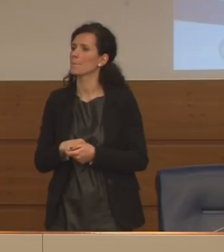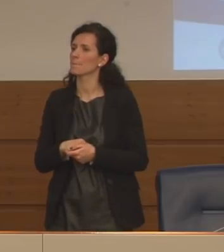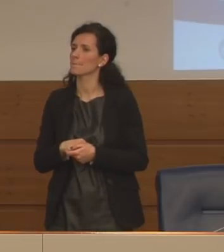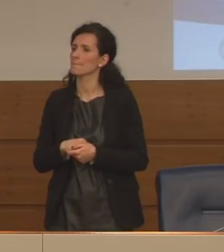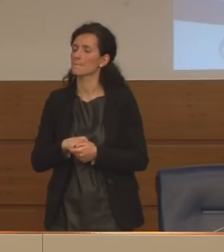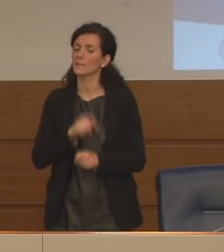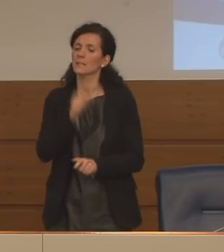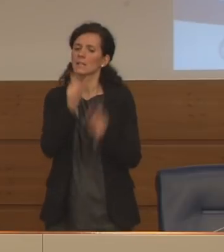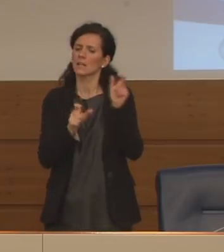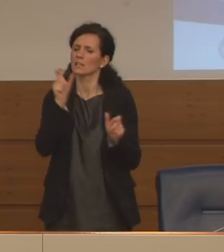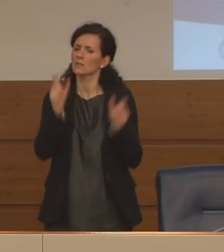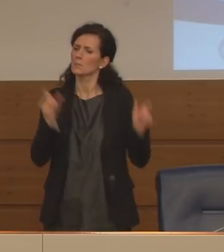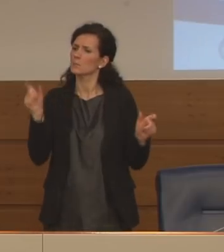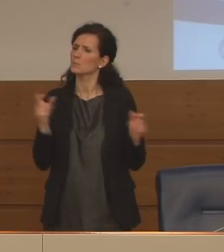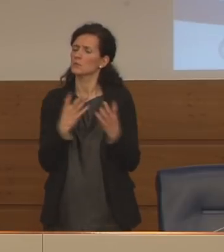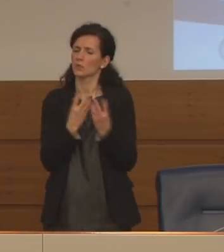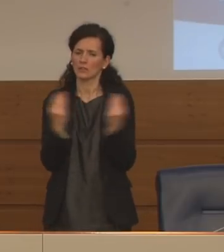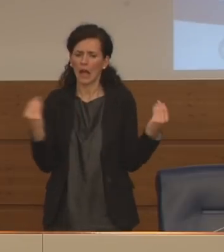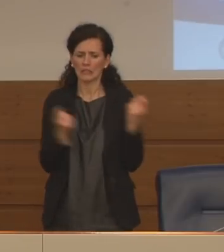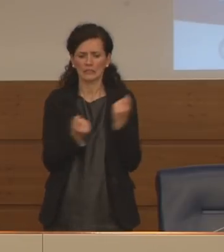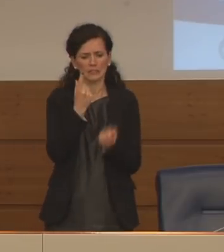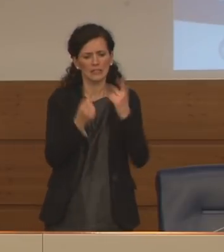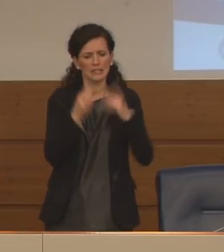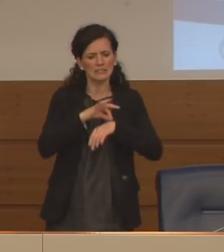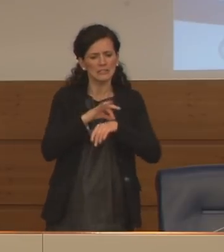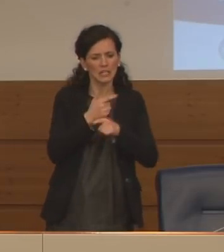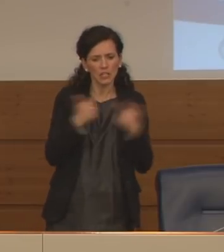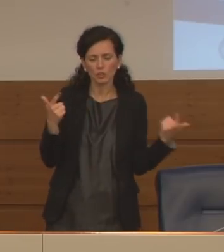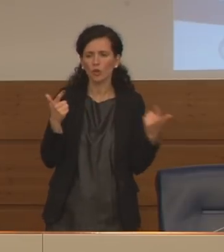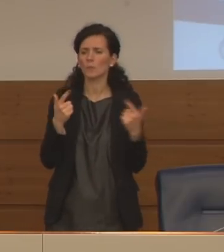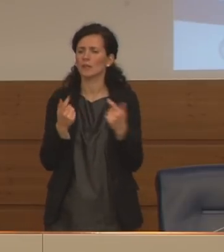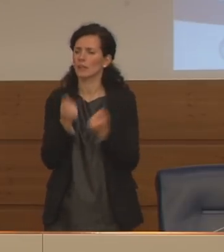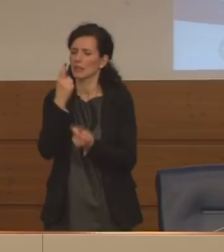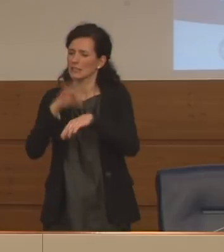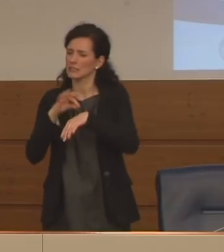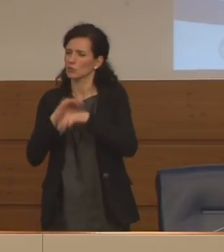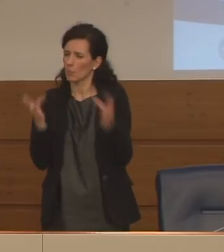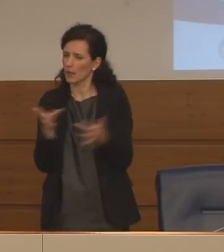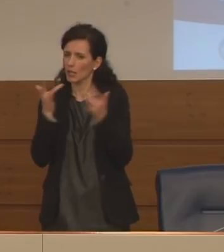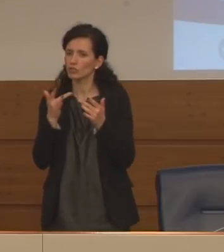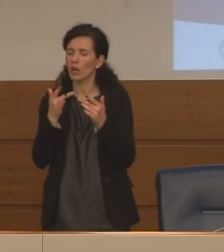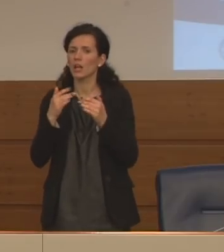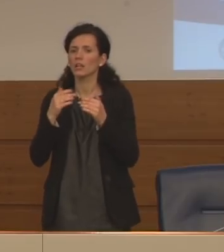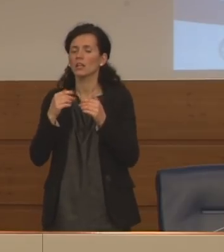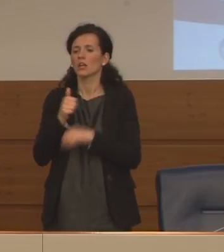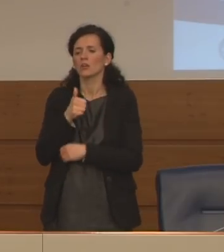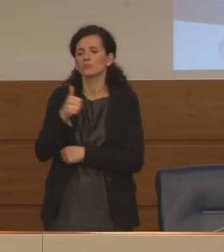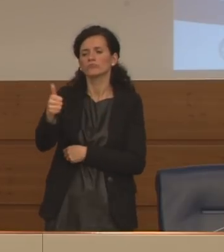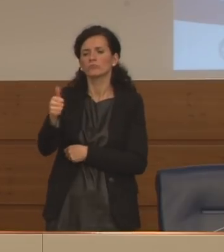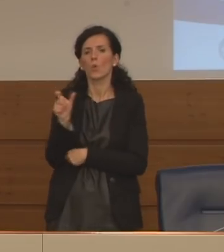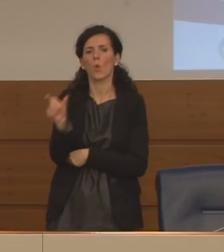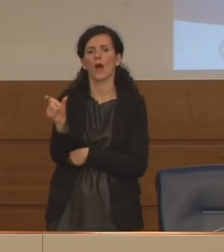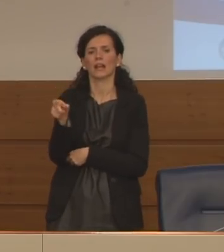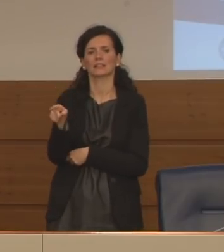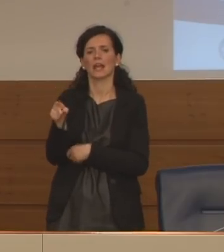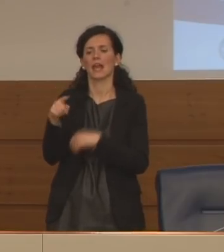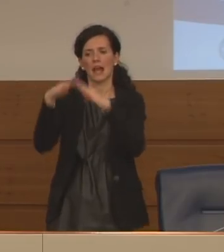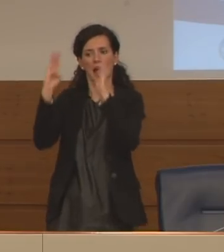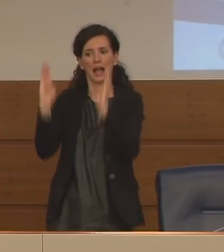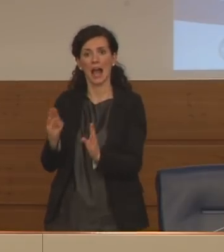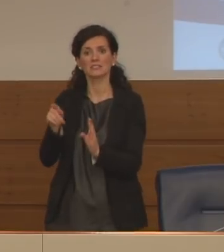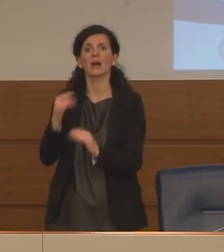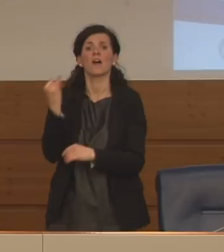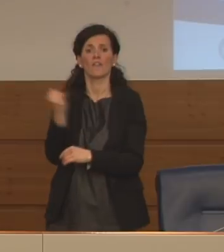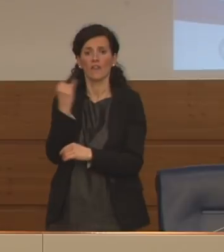gente asintomatica sintomatica in quarantena in casa e c'è il rischio che questi contagino i